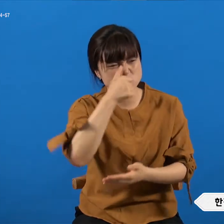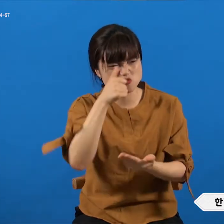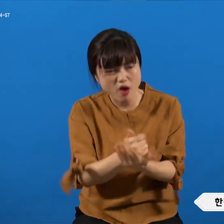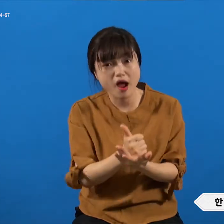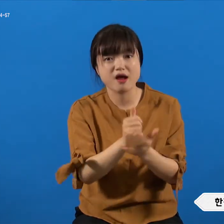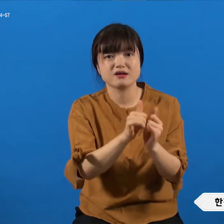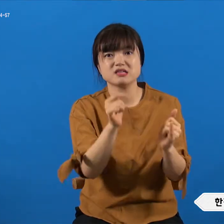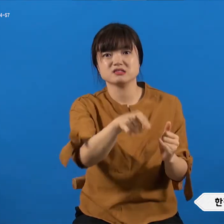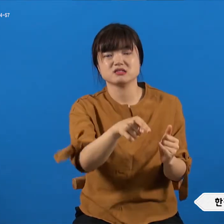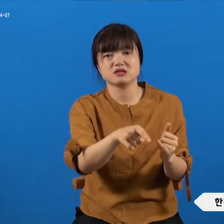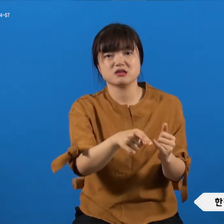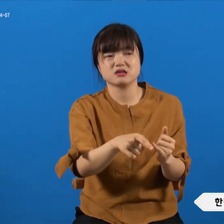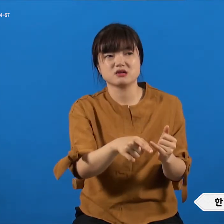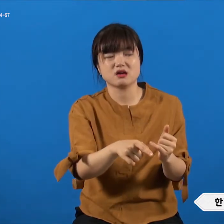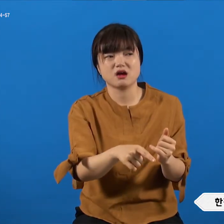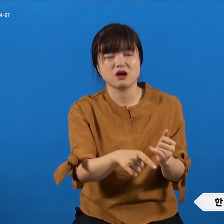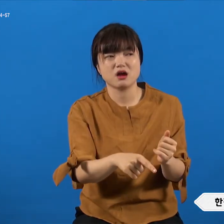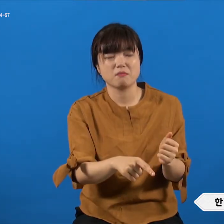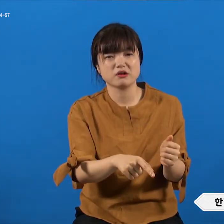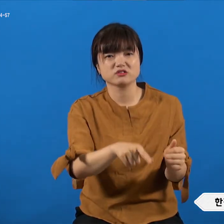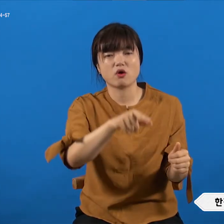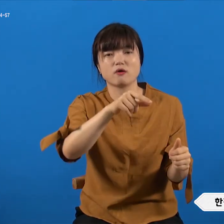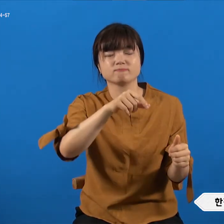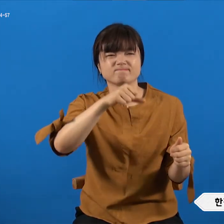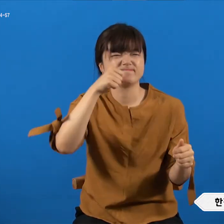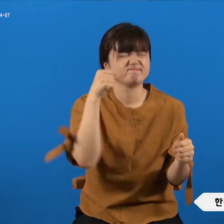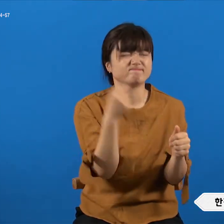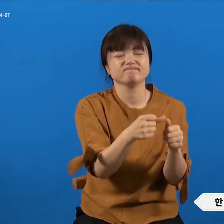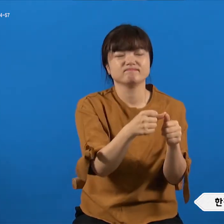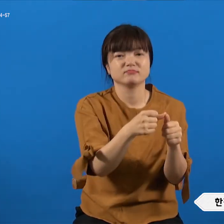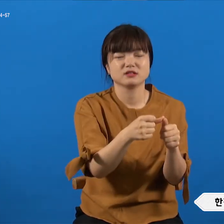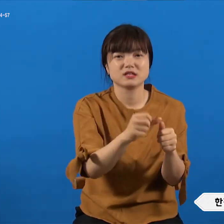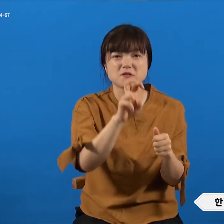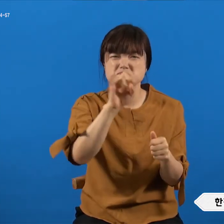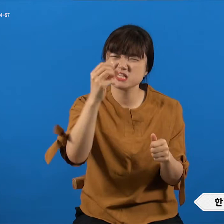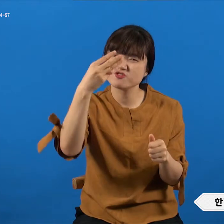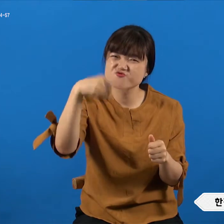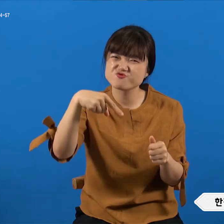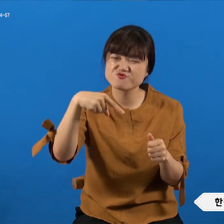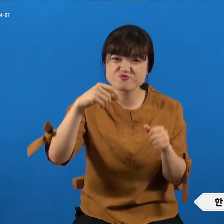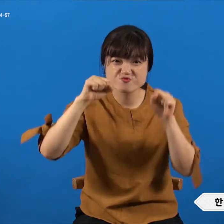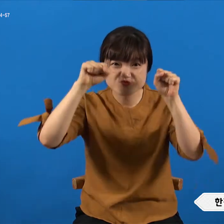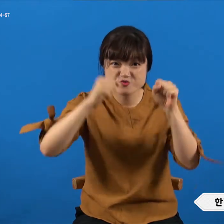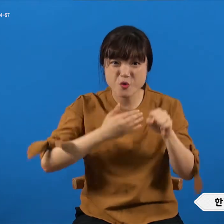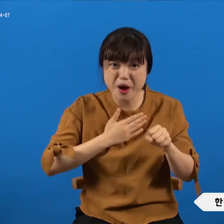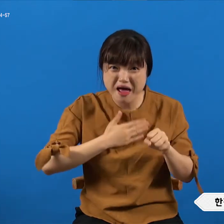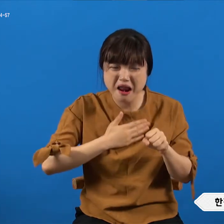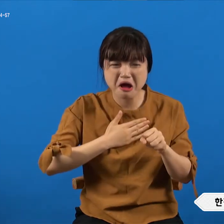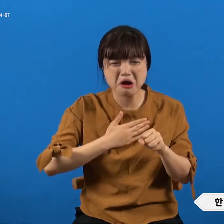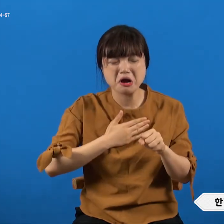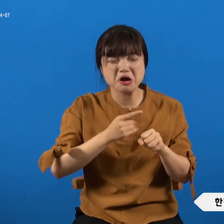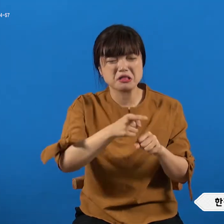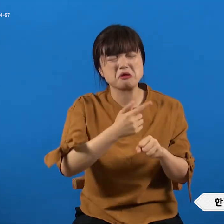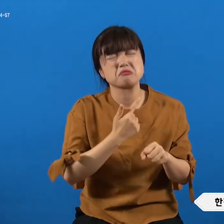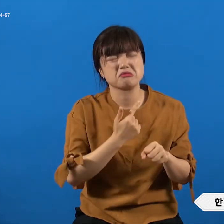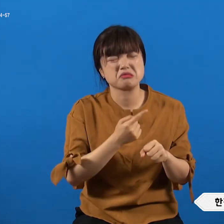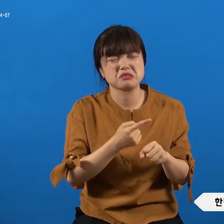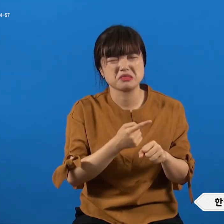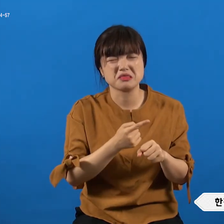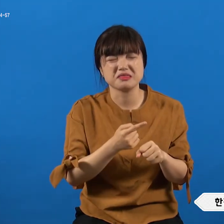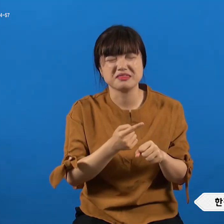죄인이라고 바로 폭로해 버리셨습니다. 미투 운동은 사실은 하나님께서 처음 시작하신 것입니다.